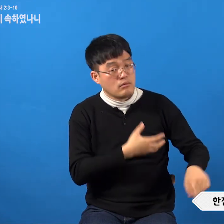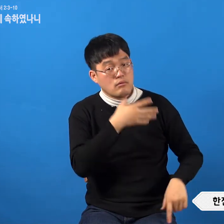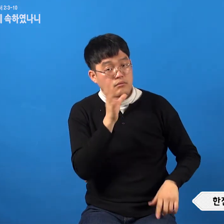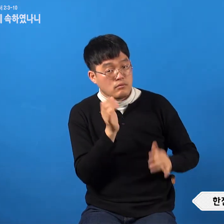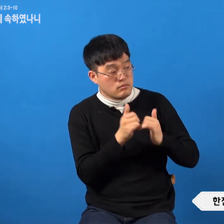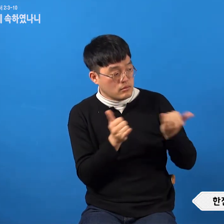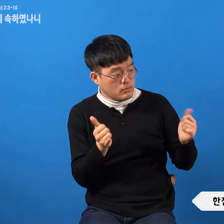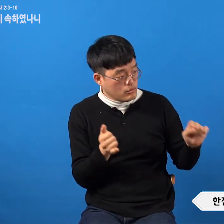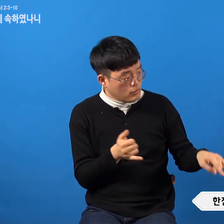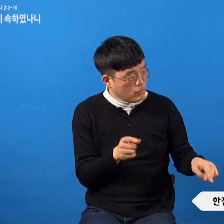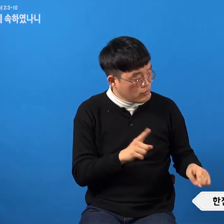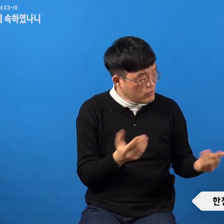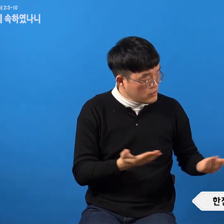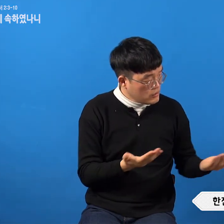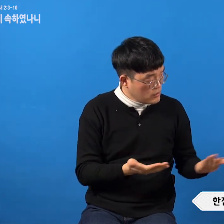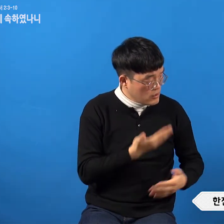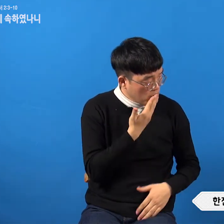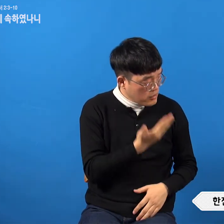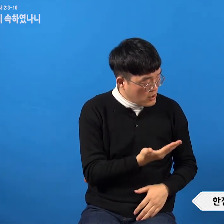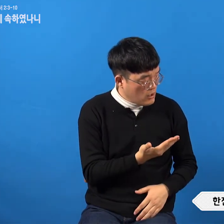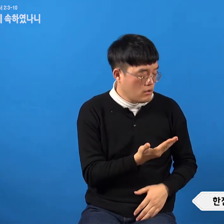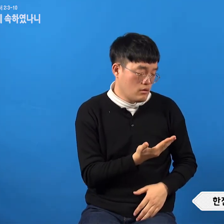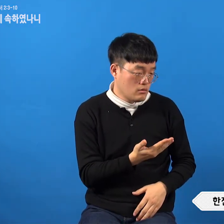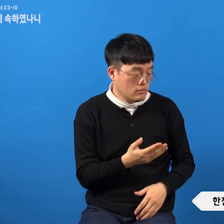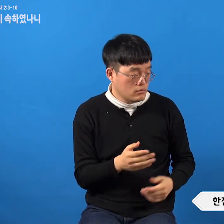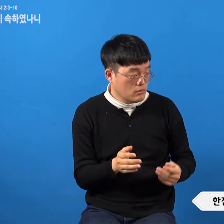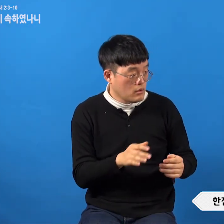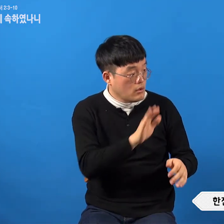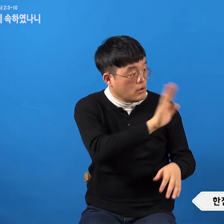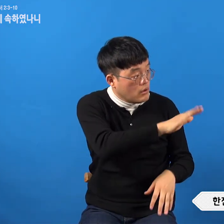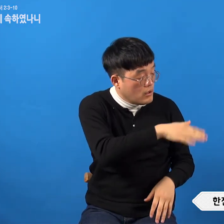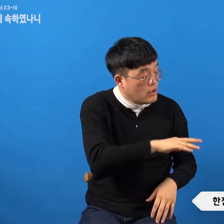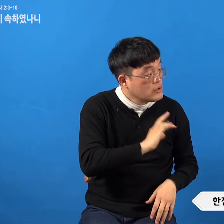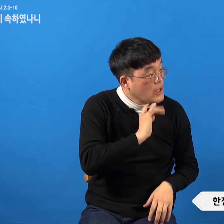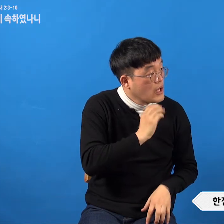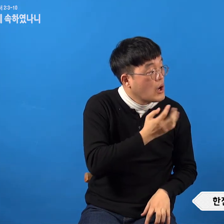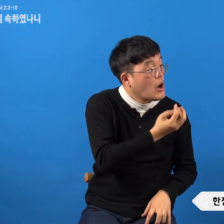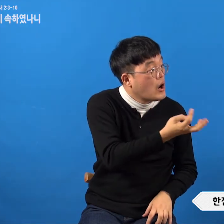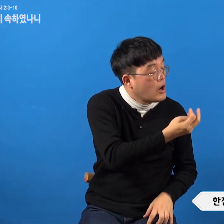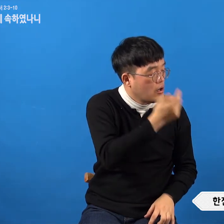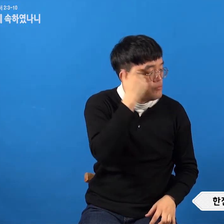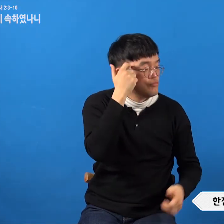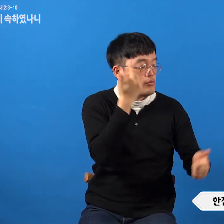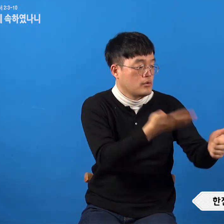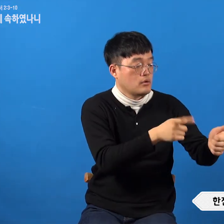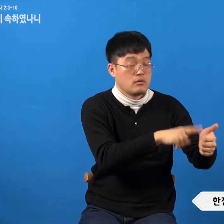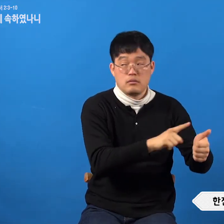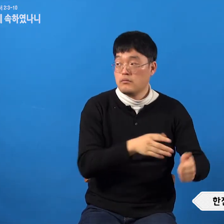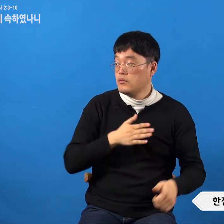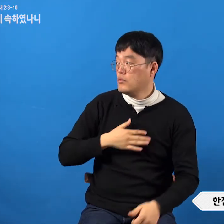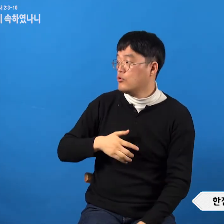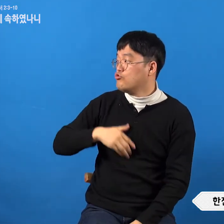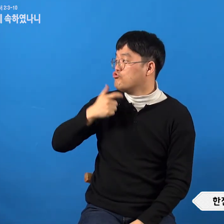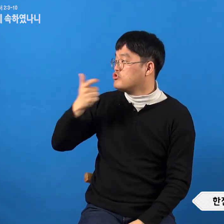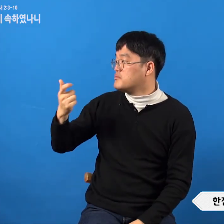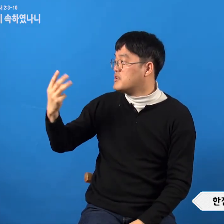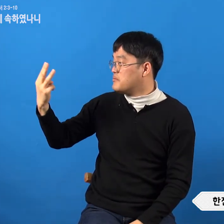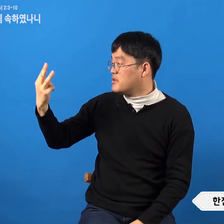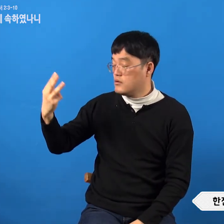많은 분이 어떻게 일을 하는가 싶어서 다가가서 연세가 얼마나 되는지 물어봤더니 63세라고